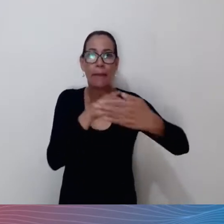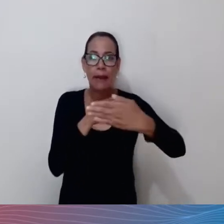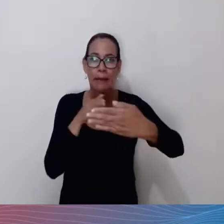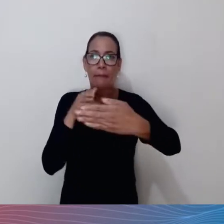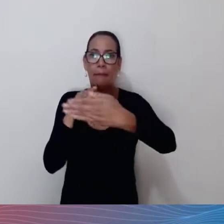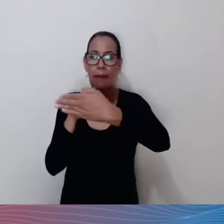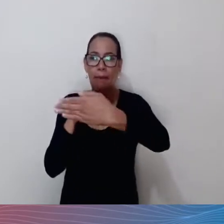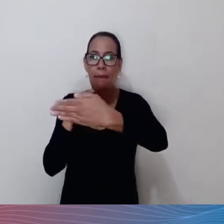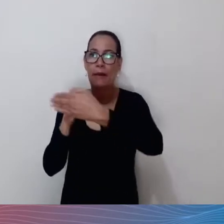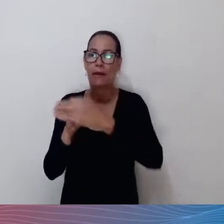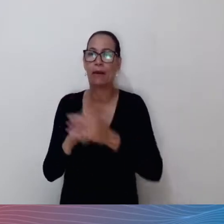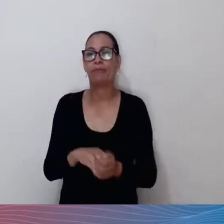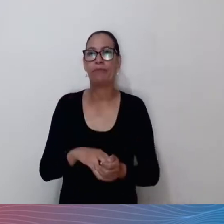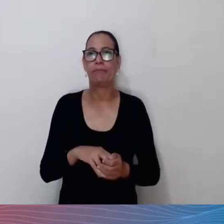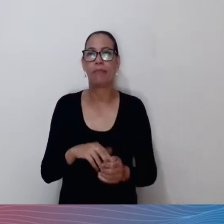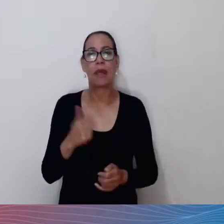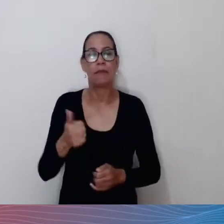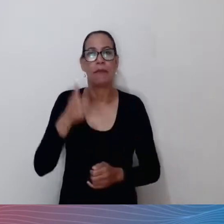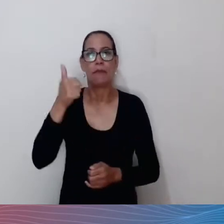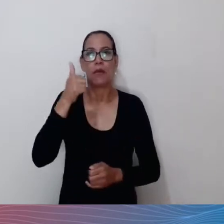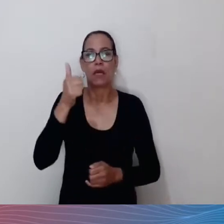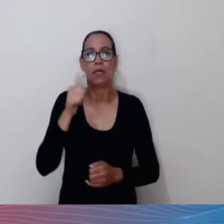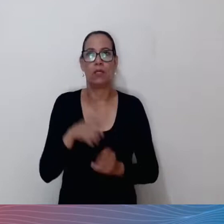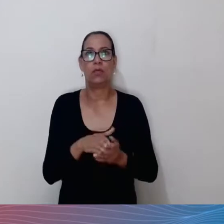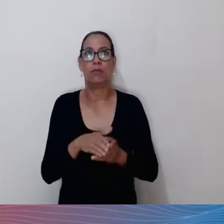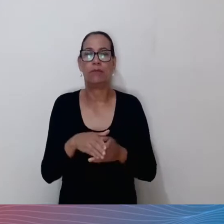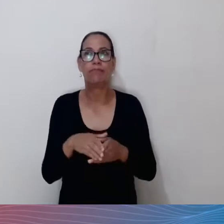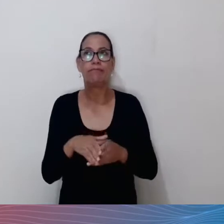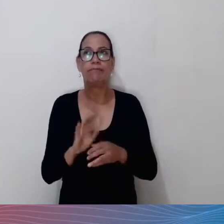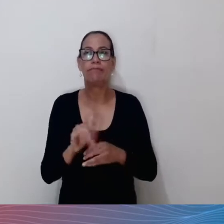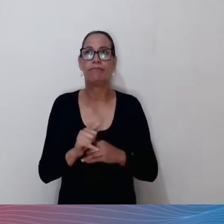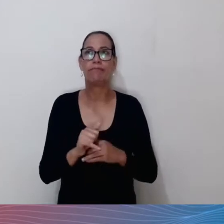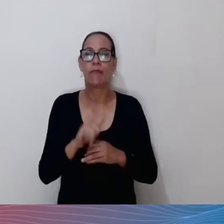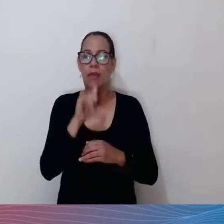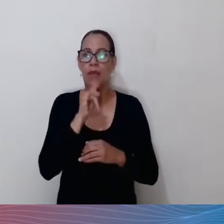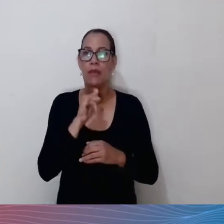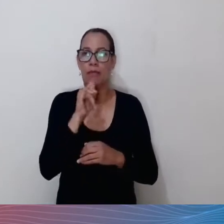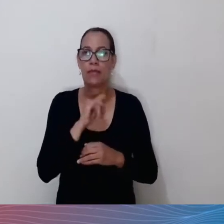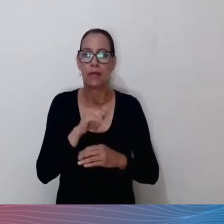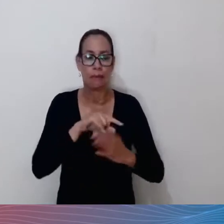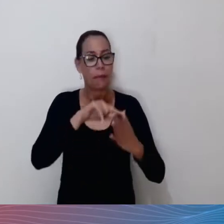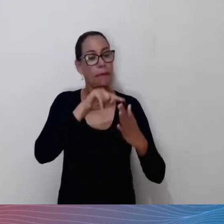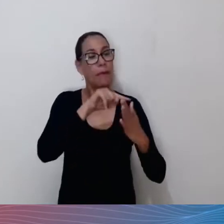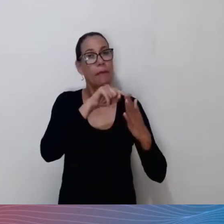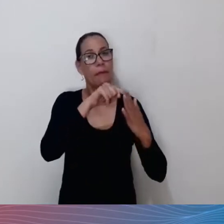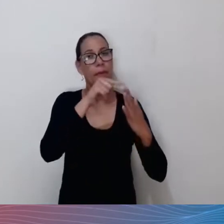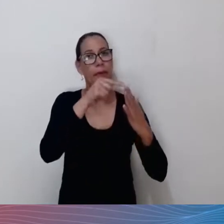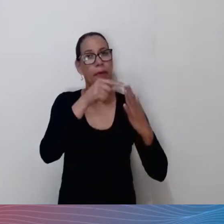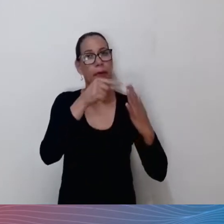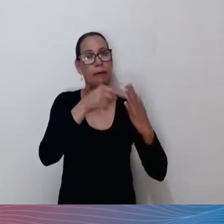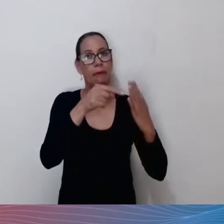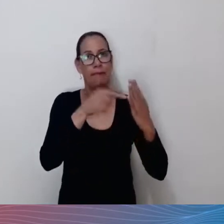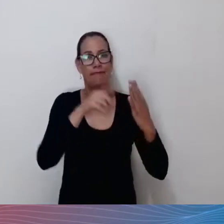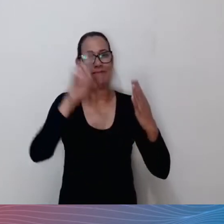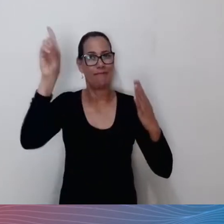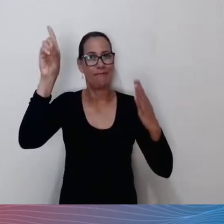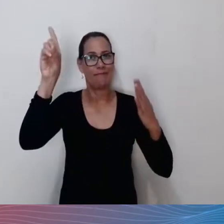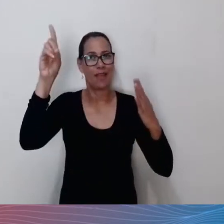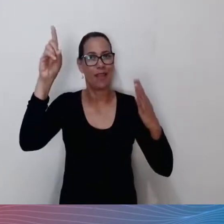palavra ferramenta. São ferramentas para Deus chegar até nós.